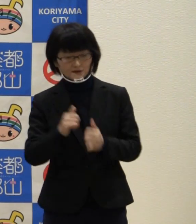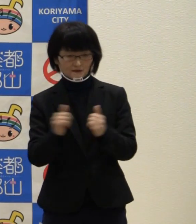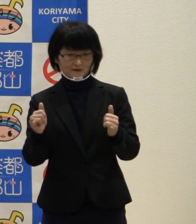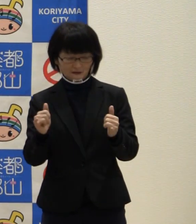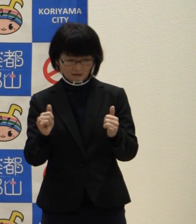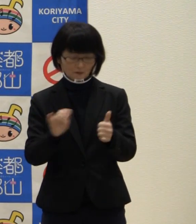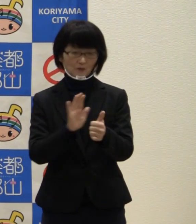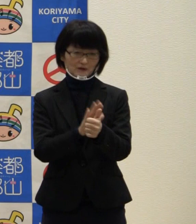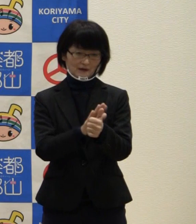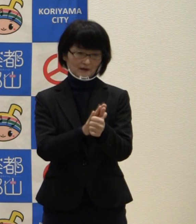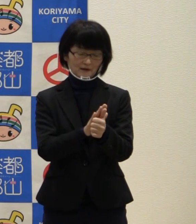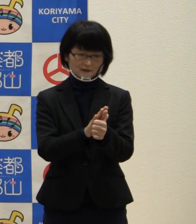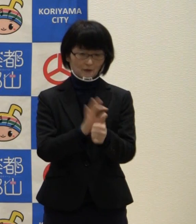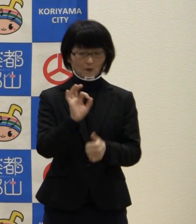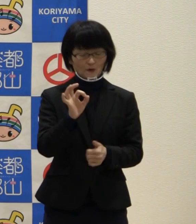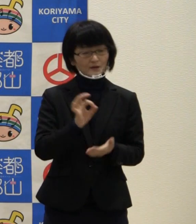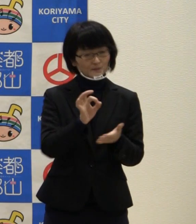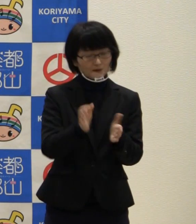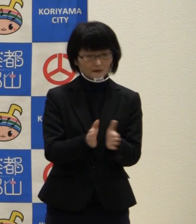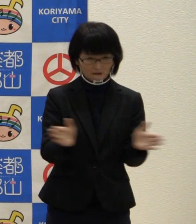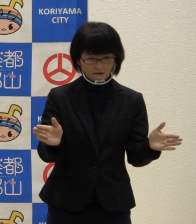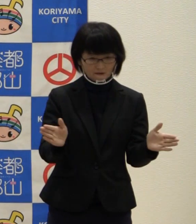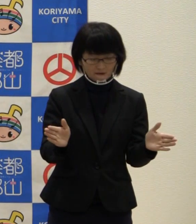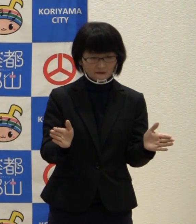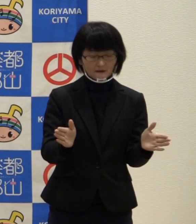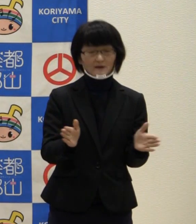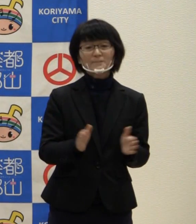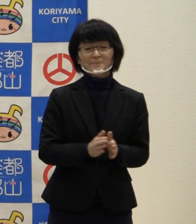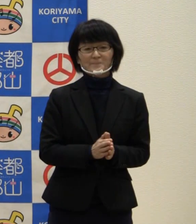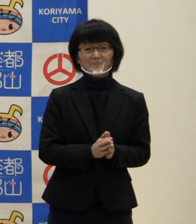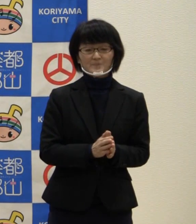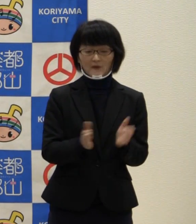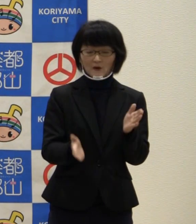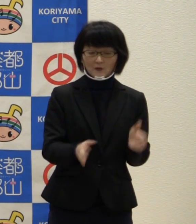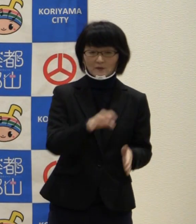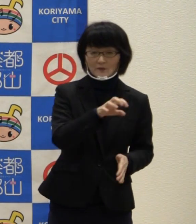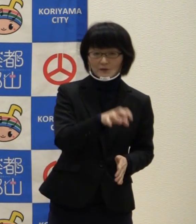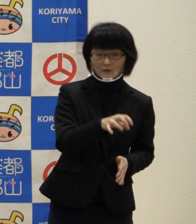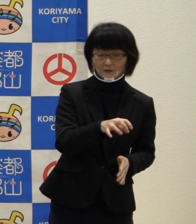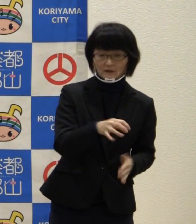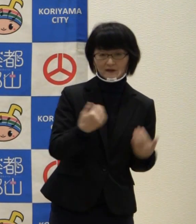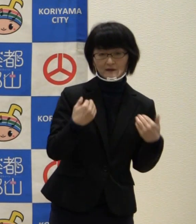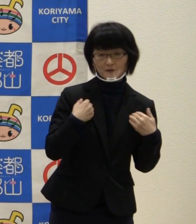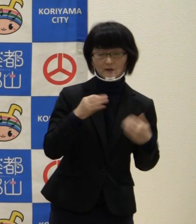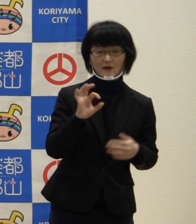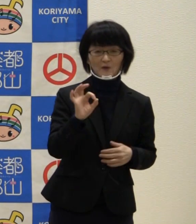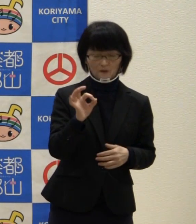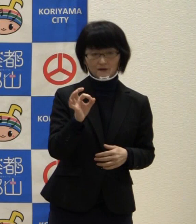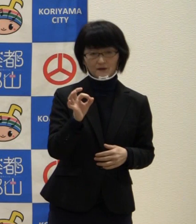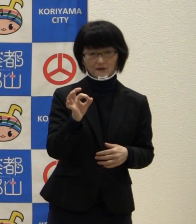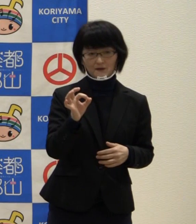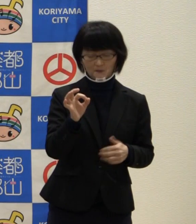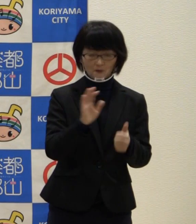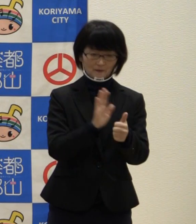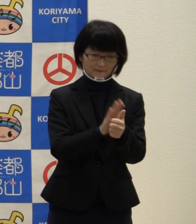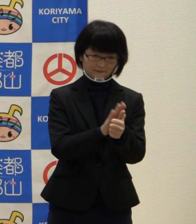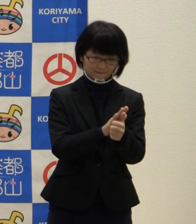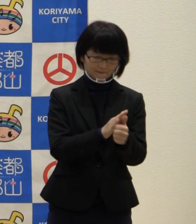でございます。で新たに不育症に関わる検査費用の調整も実施いたします